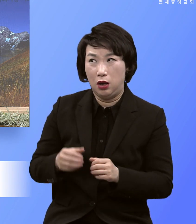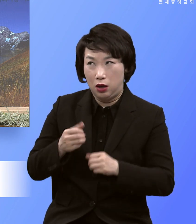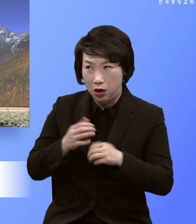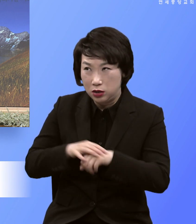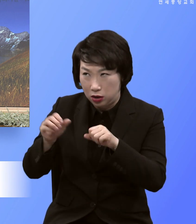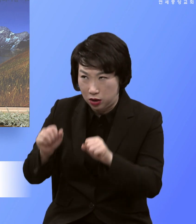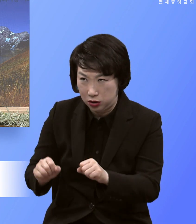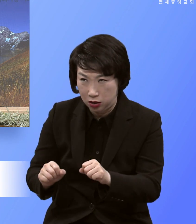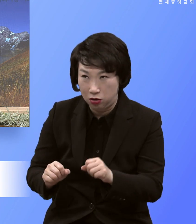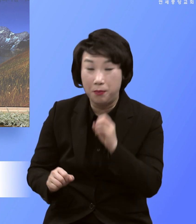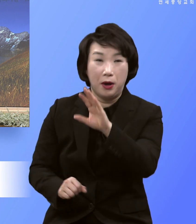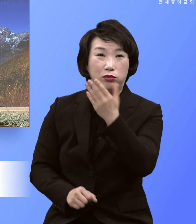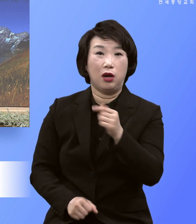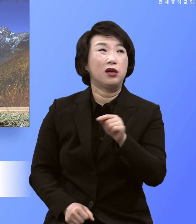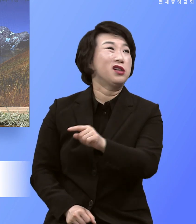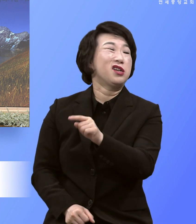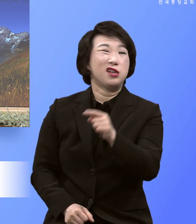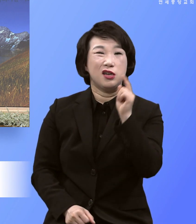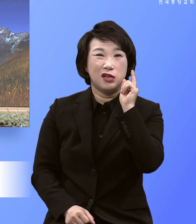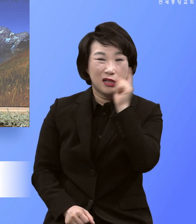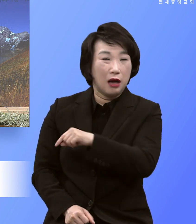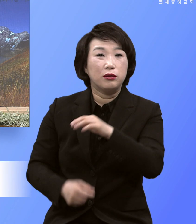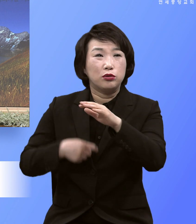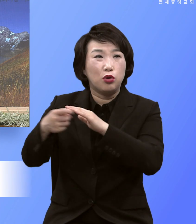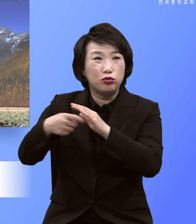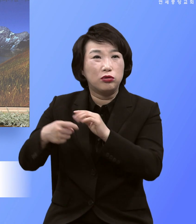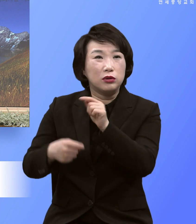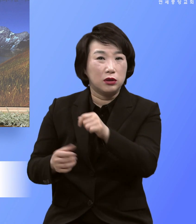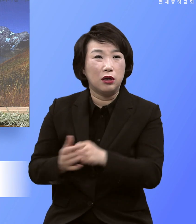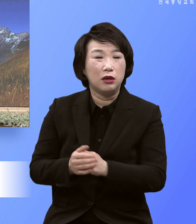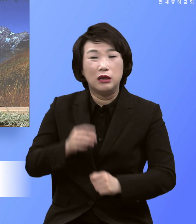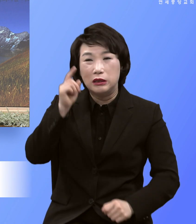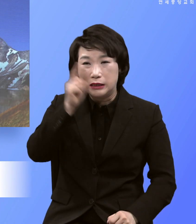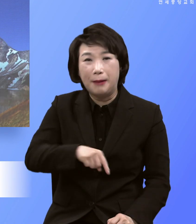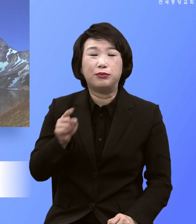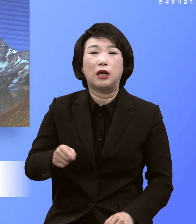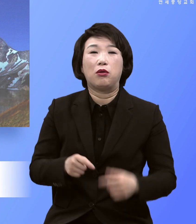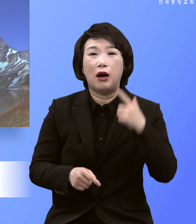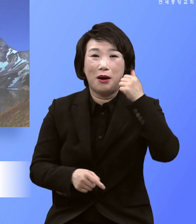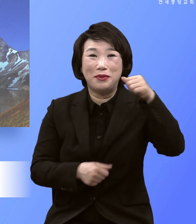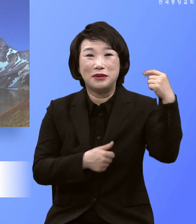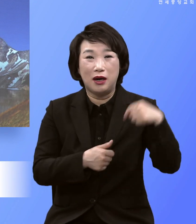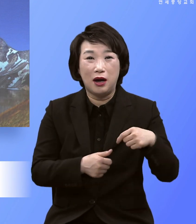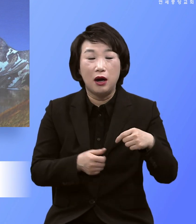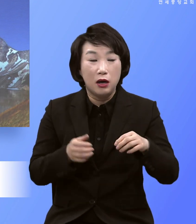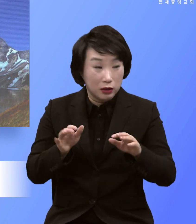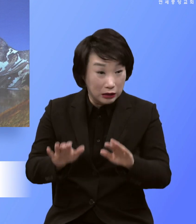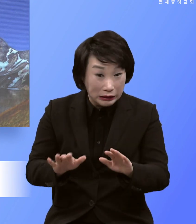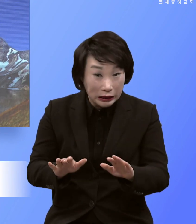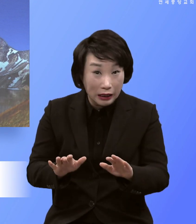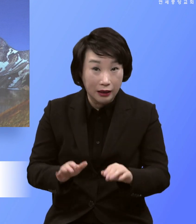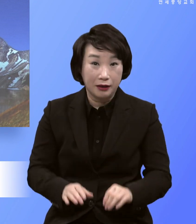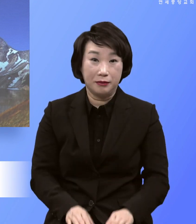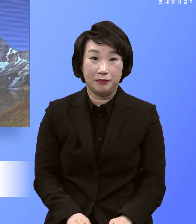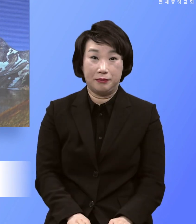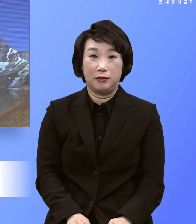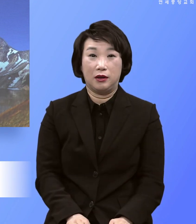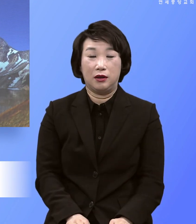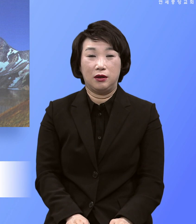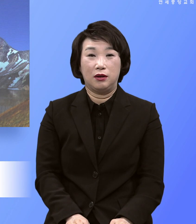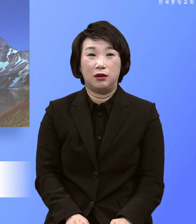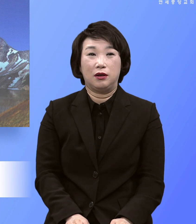이런 도둑놈들 어디 있어? 나쁜 놈들이지. 그런데